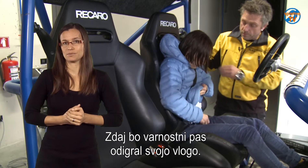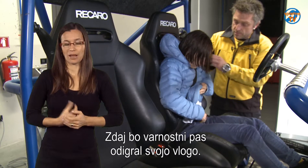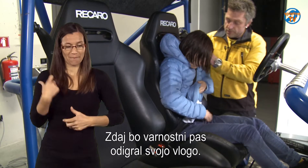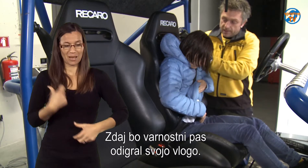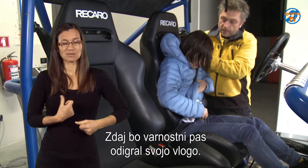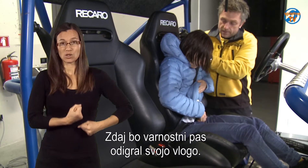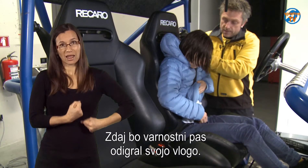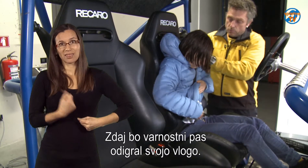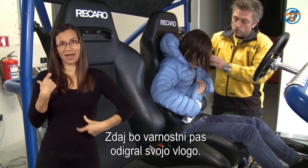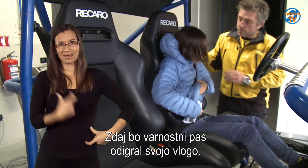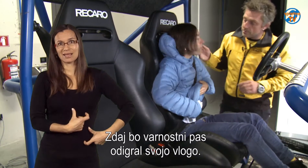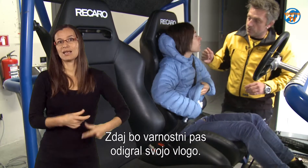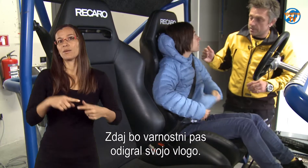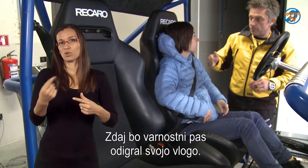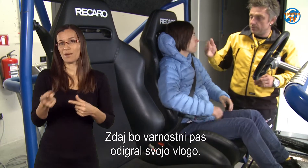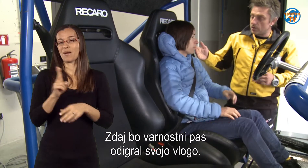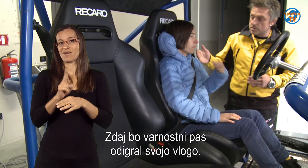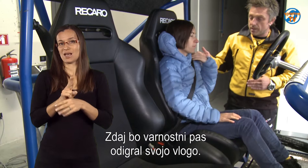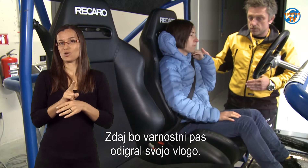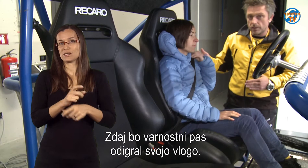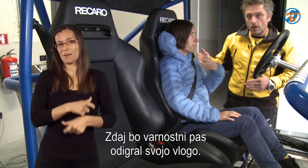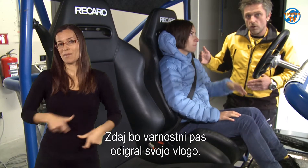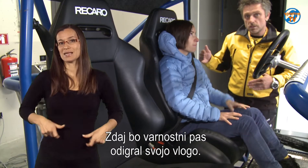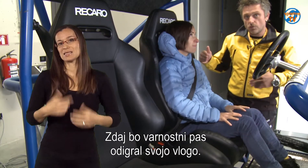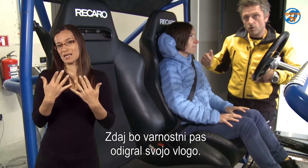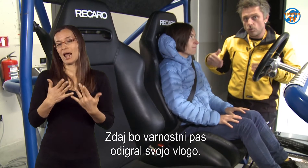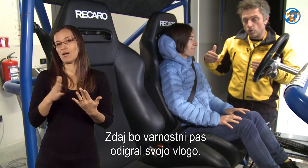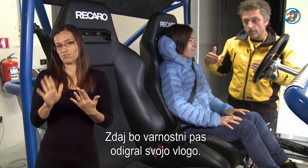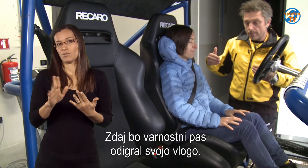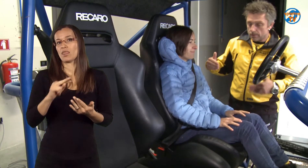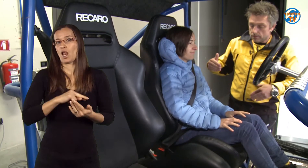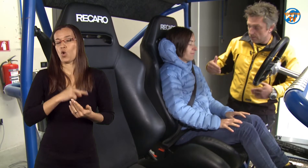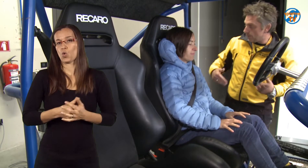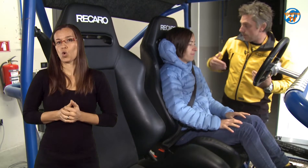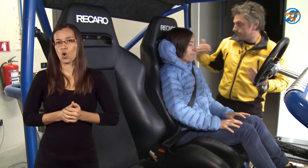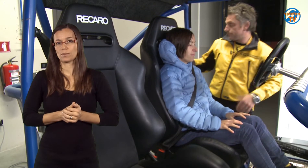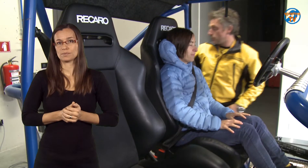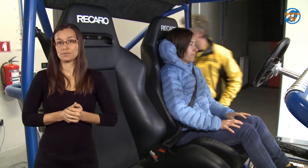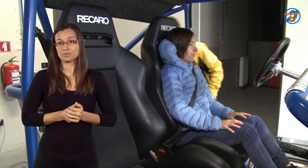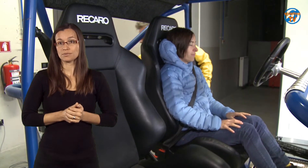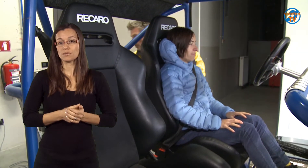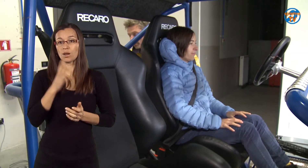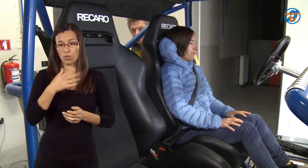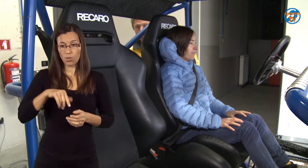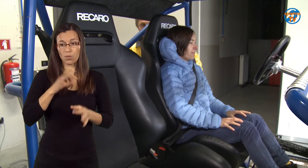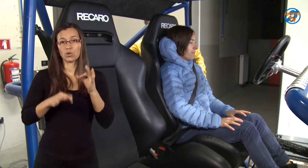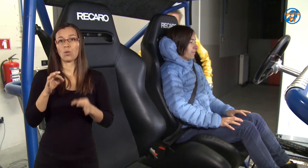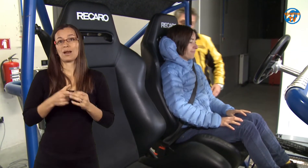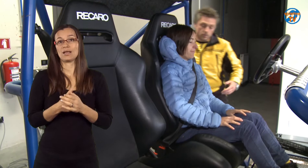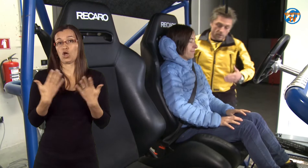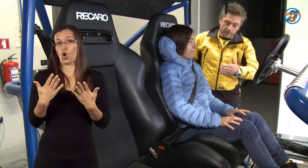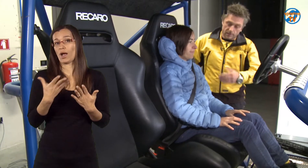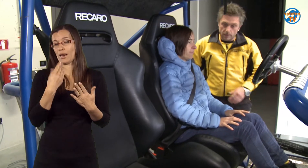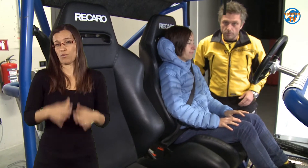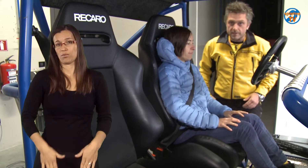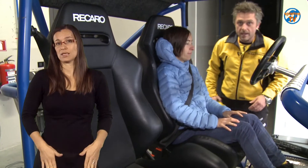Tako, pas smo zategnali in zdaj bo v bistvu sam varnostni pas odigral svojo vlogo. Ok, pa bomo kar probali.